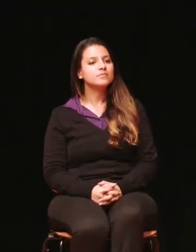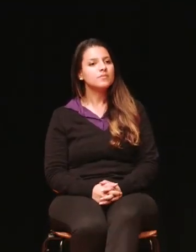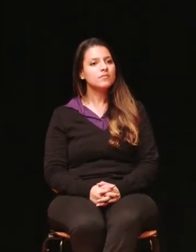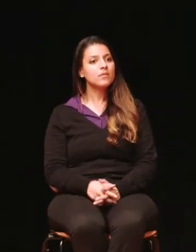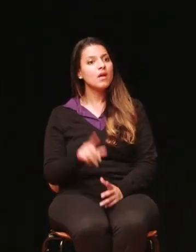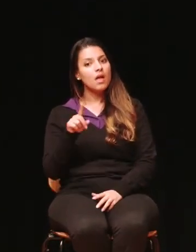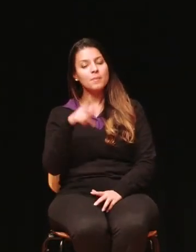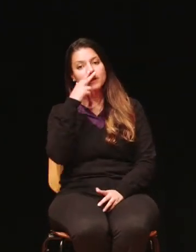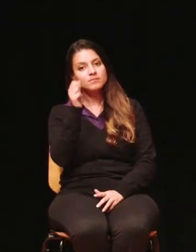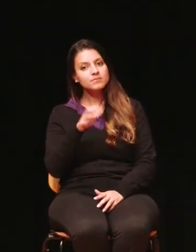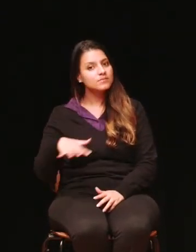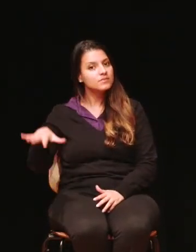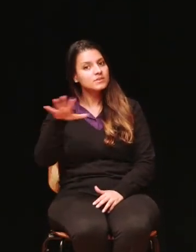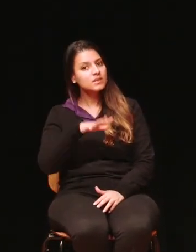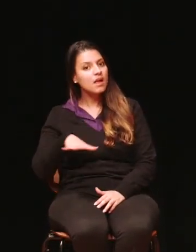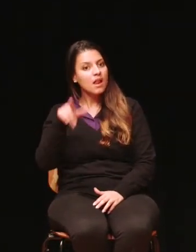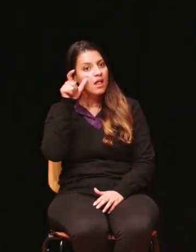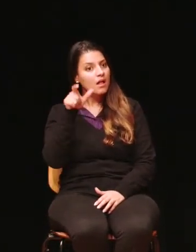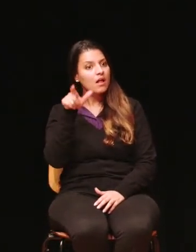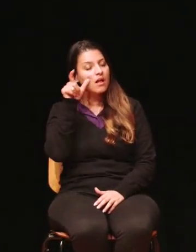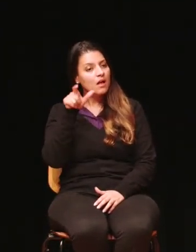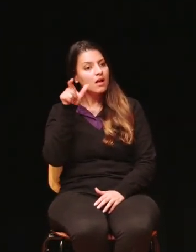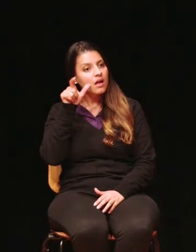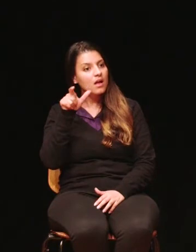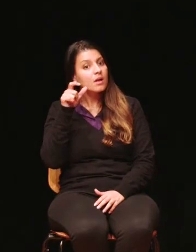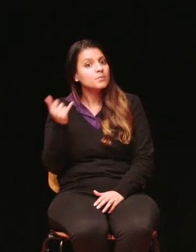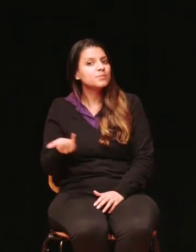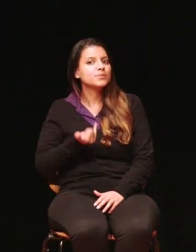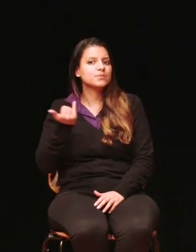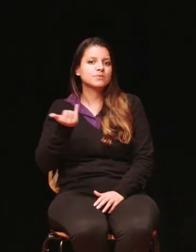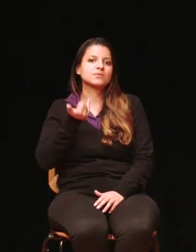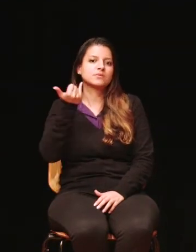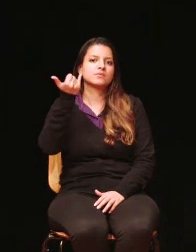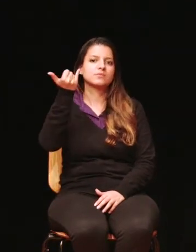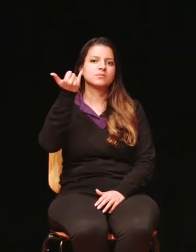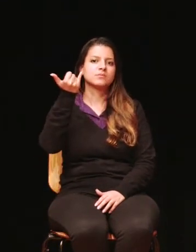terreno extraordinariamente interessante e é muito importante.